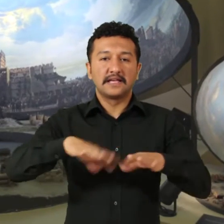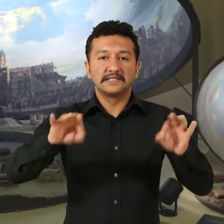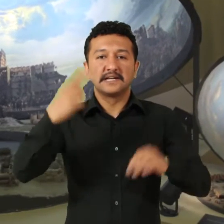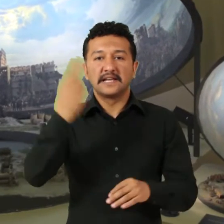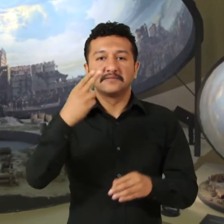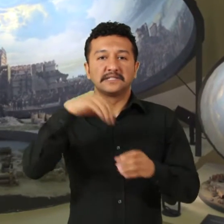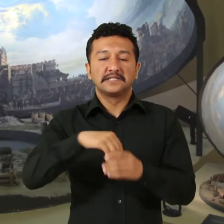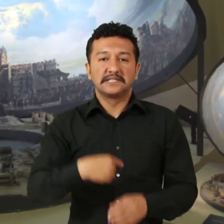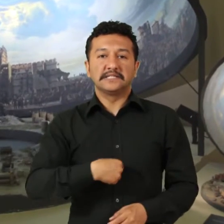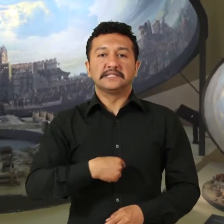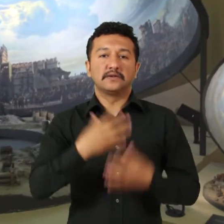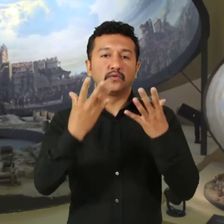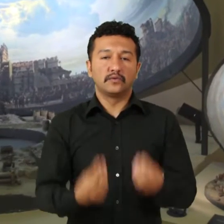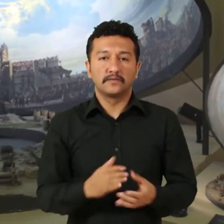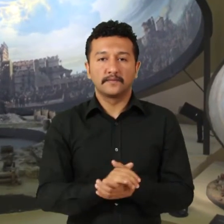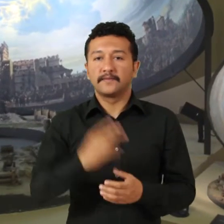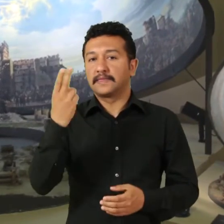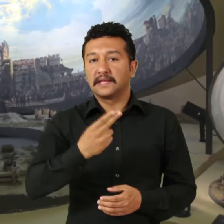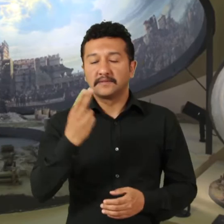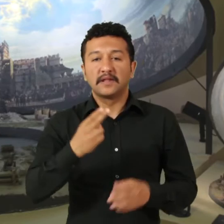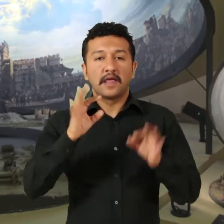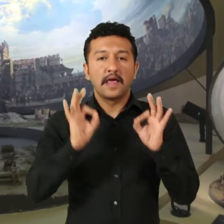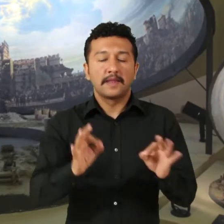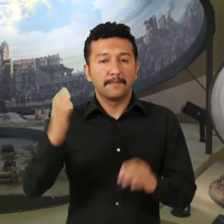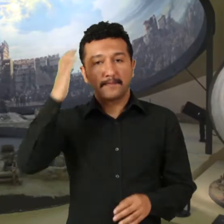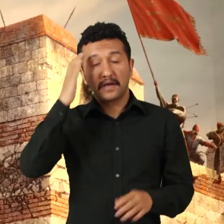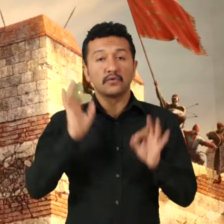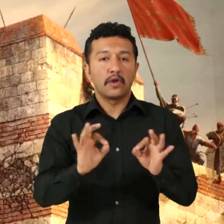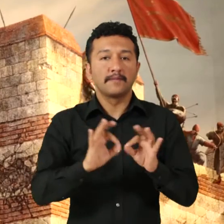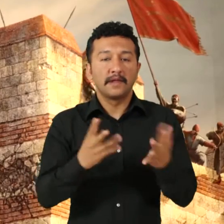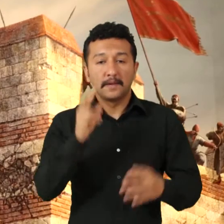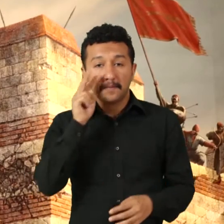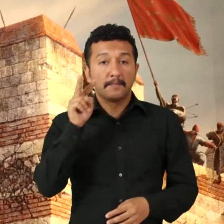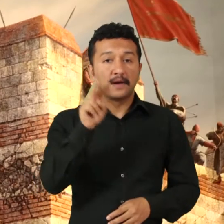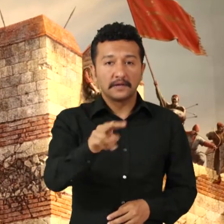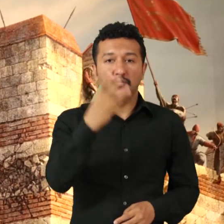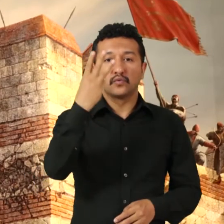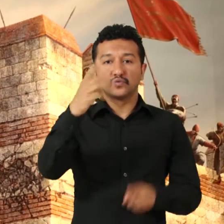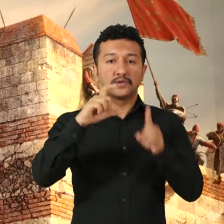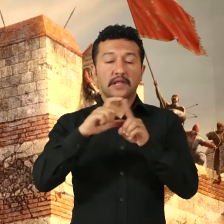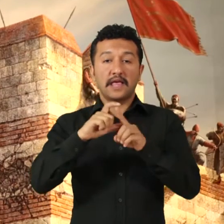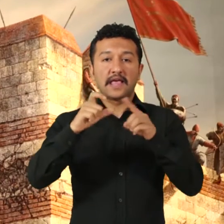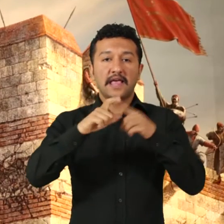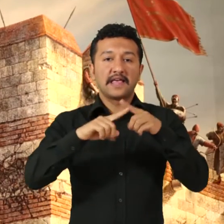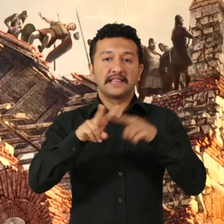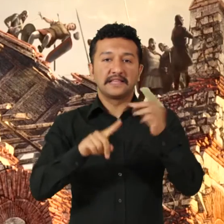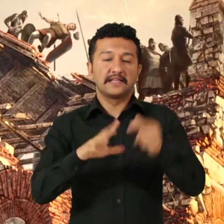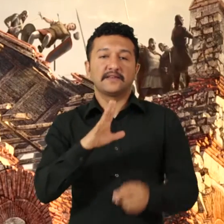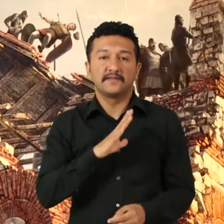resmin içinde hissetmektedir. Resmin en temel özelliği bakıldığında 3 boyut etkisi